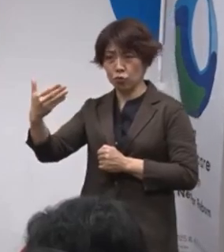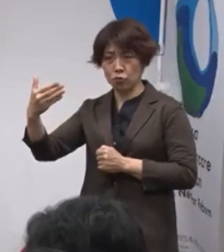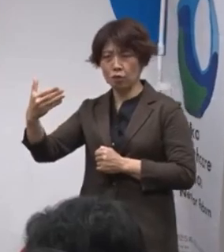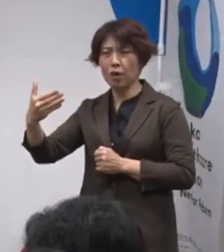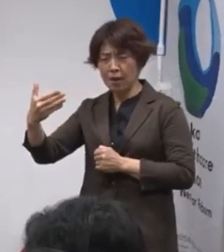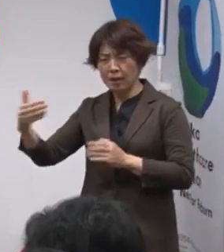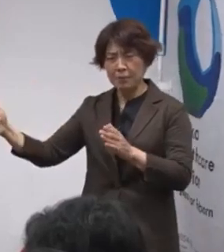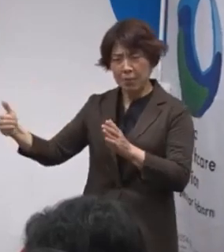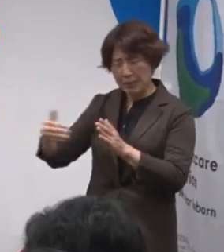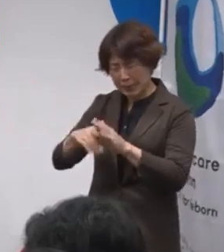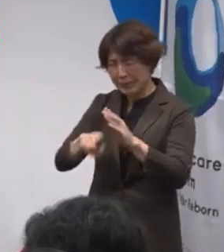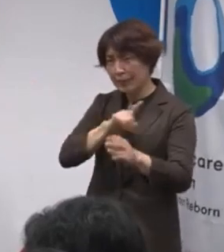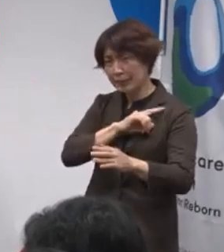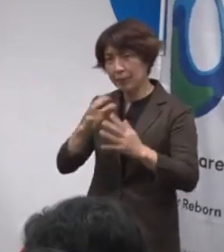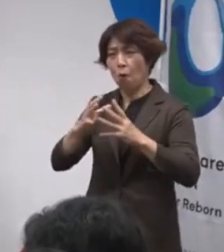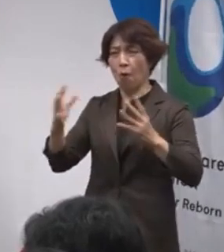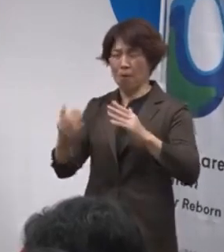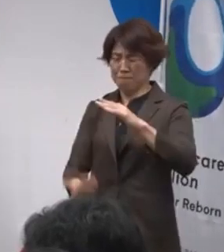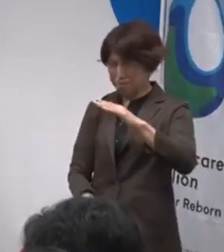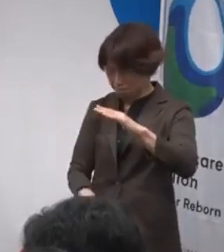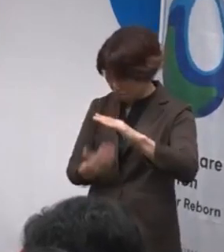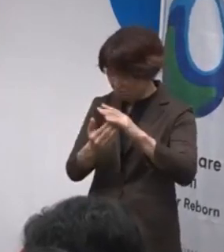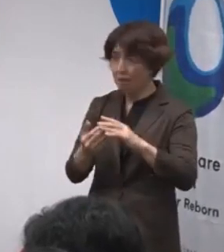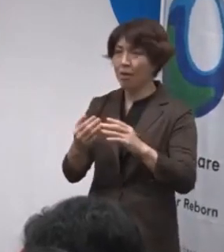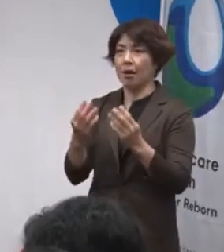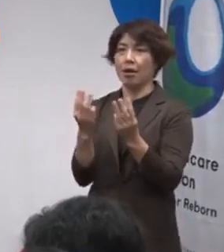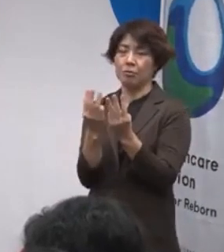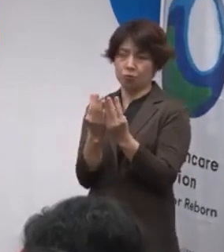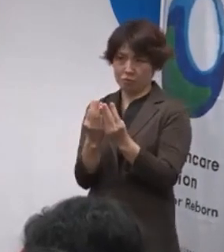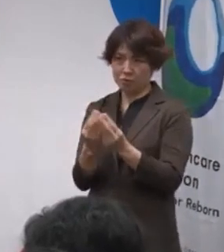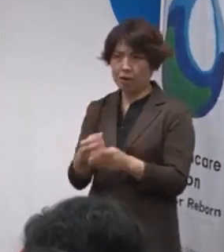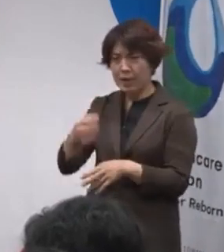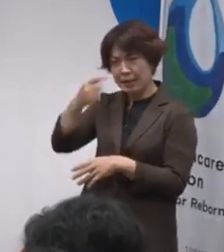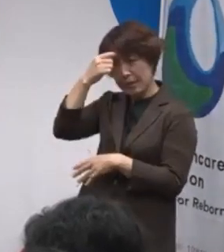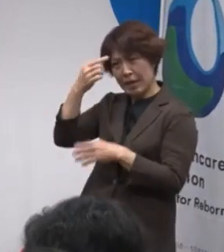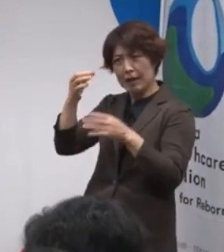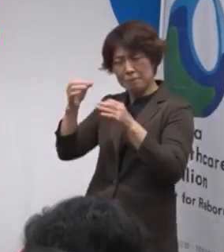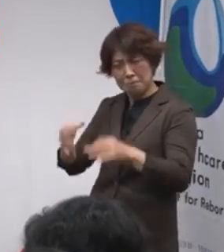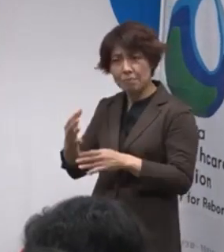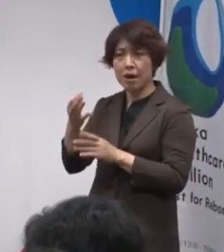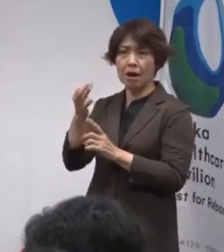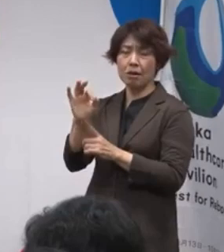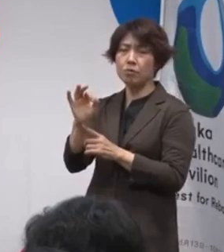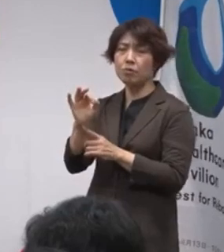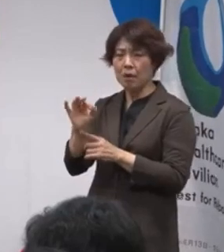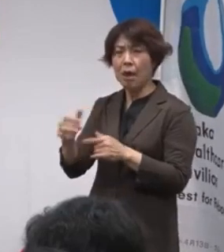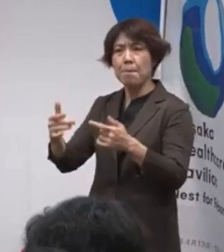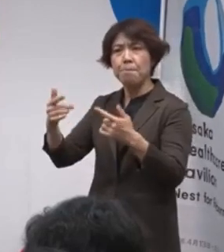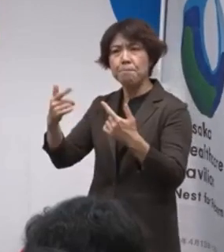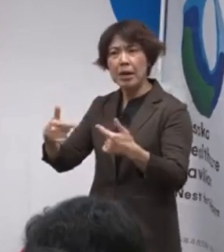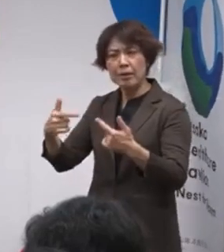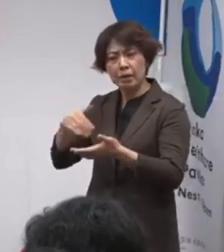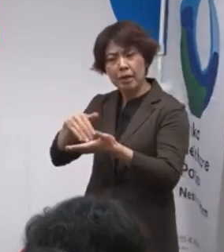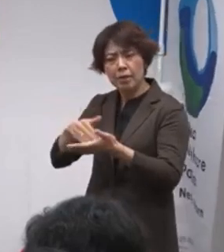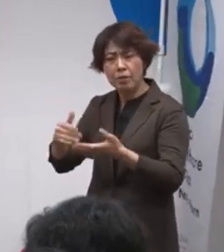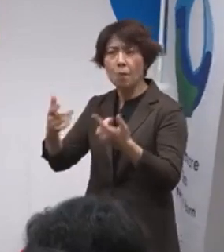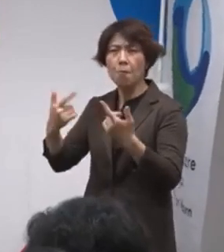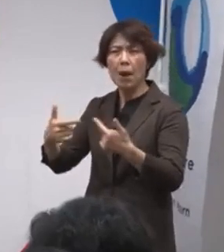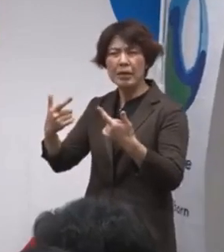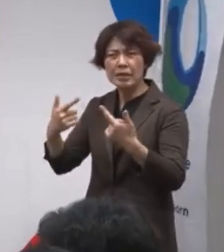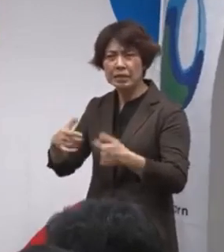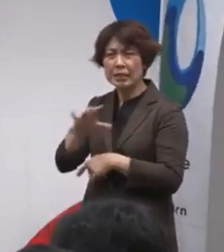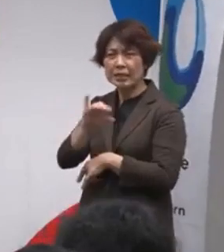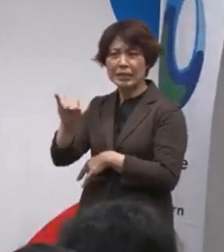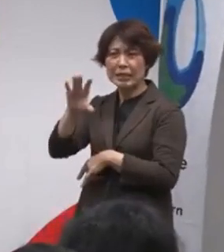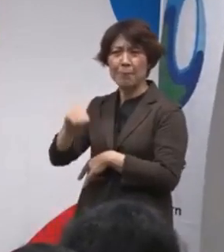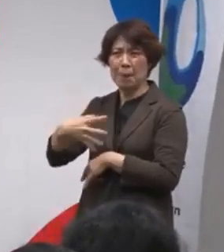最多の件数になっています。被害金額もですね、非常に多くて、大阪府でいくと毎日1000万円の被害に遭っている